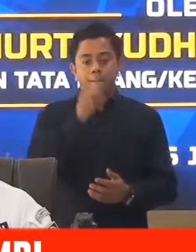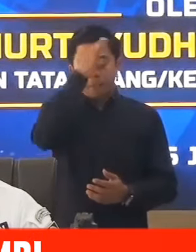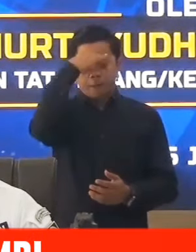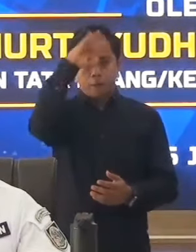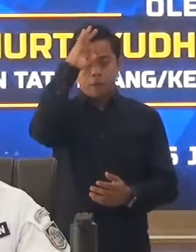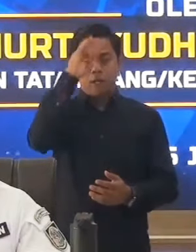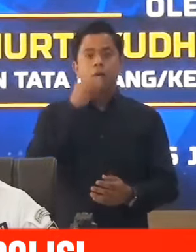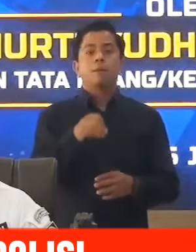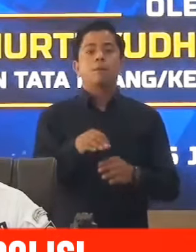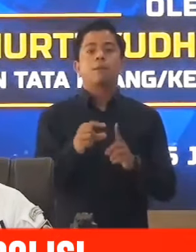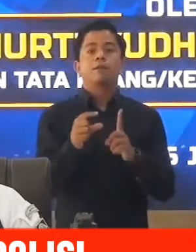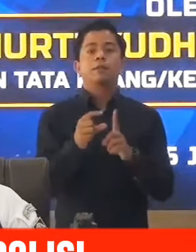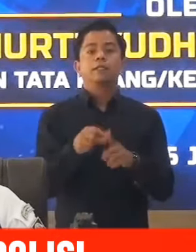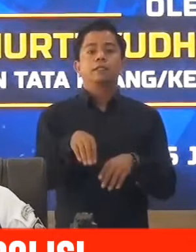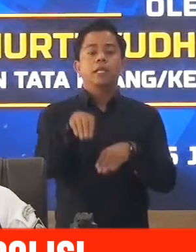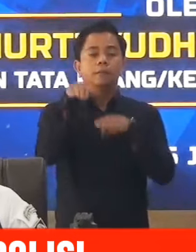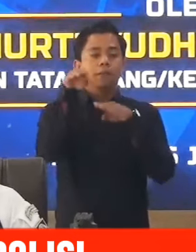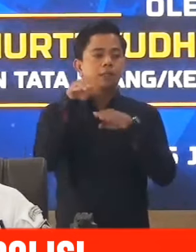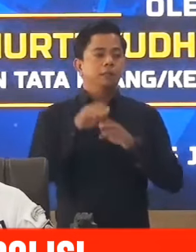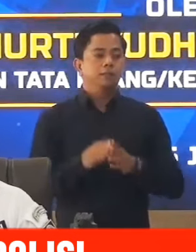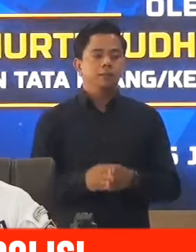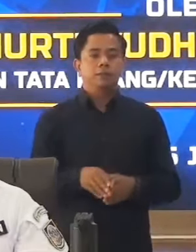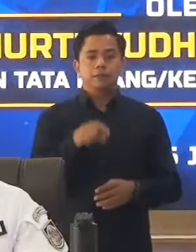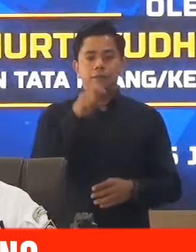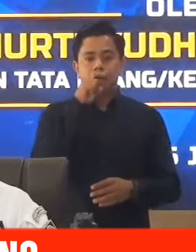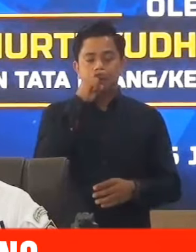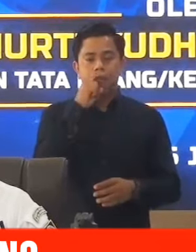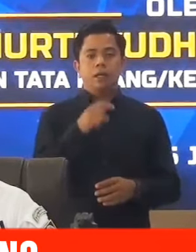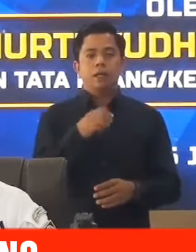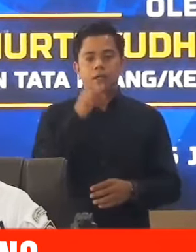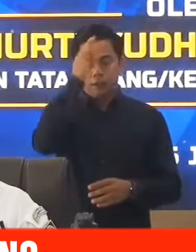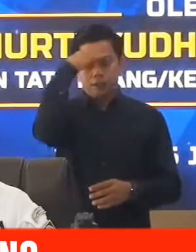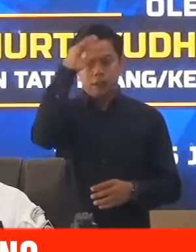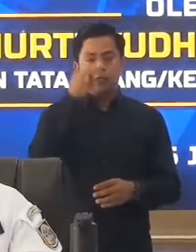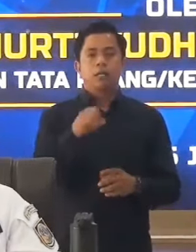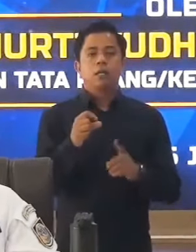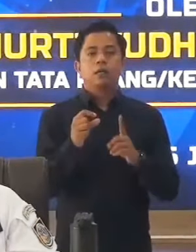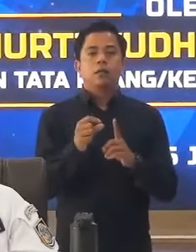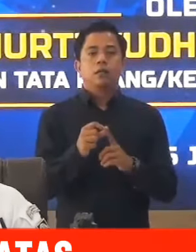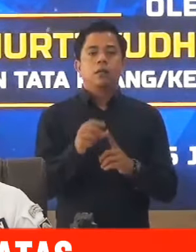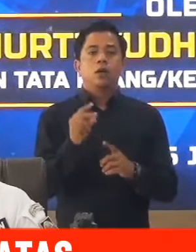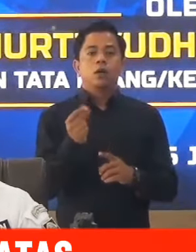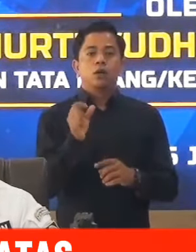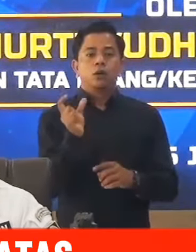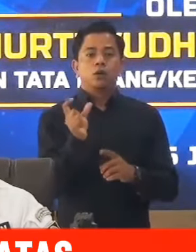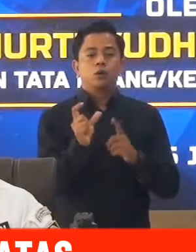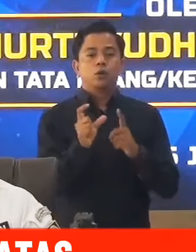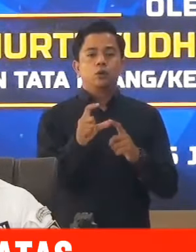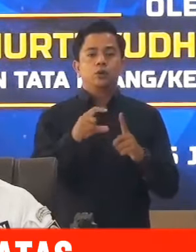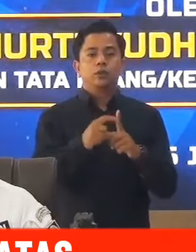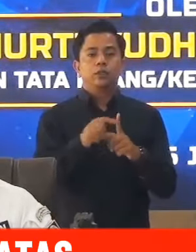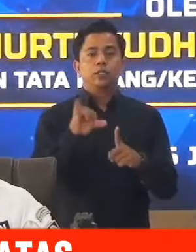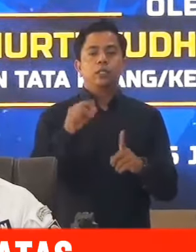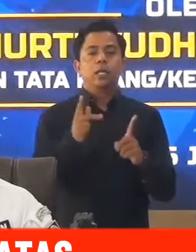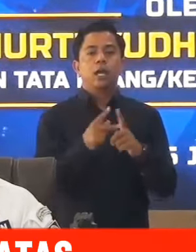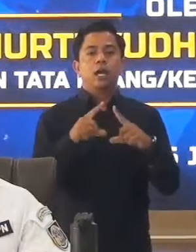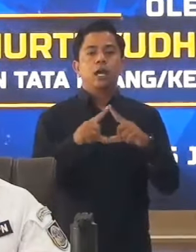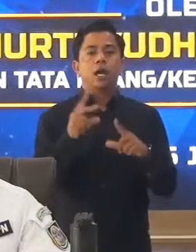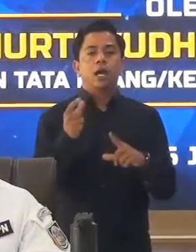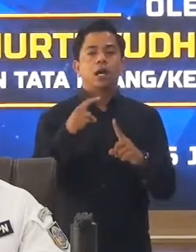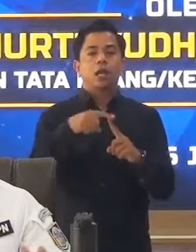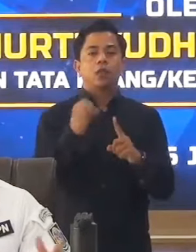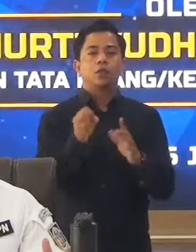Provinsi Jambi, Bapak Irjen Polisi Rusdi Hartono. Terima kasih atas